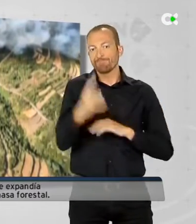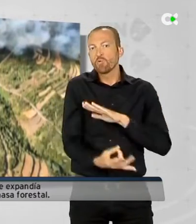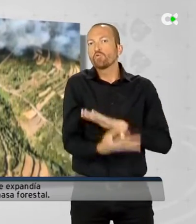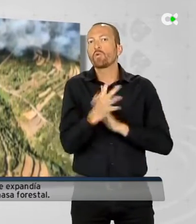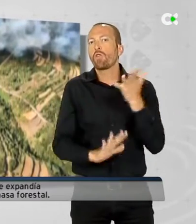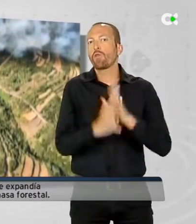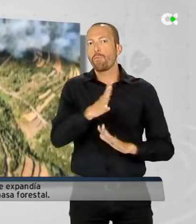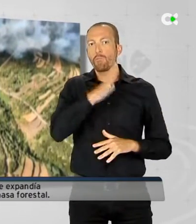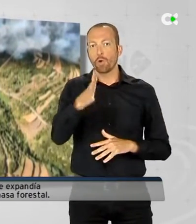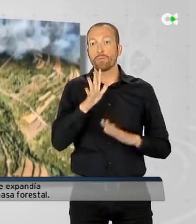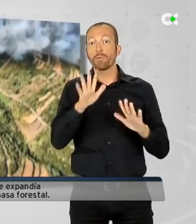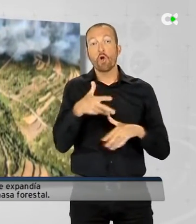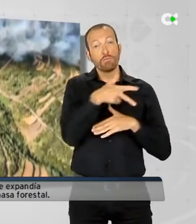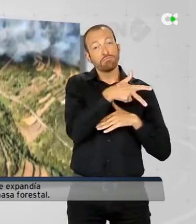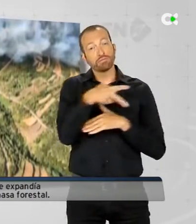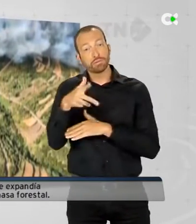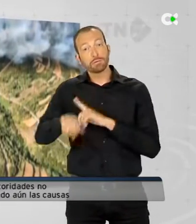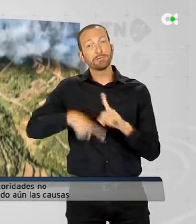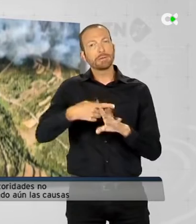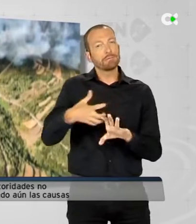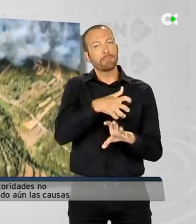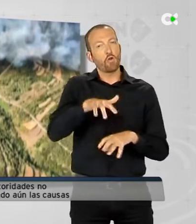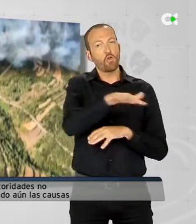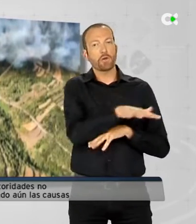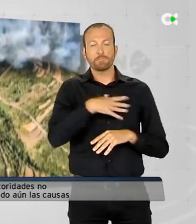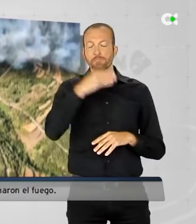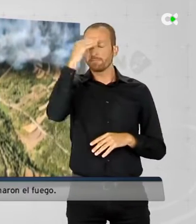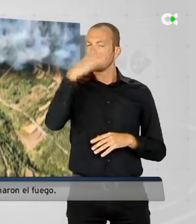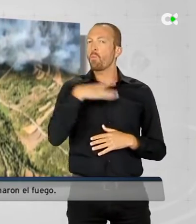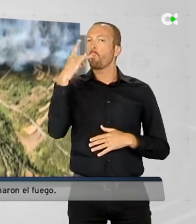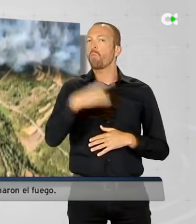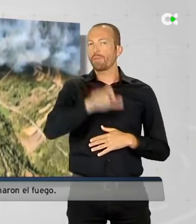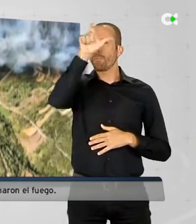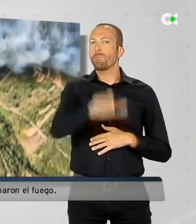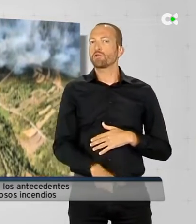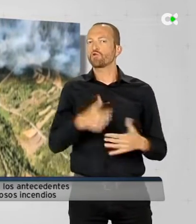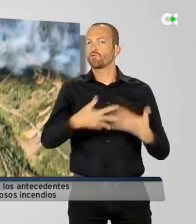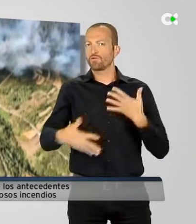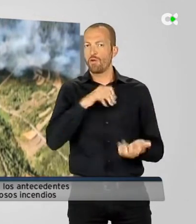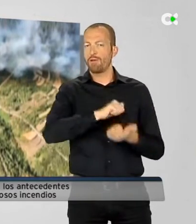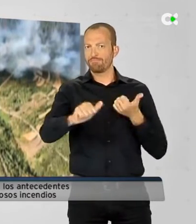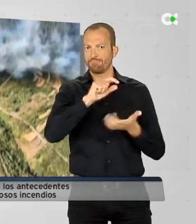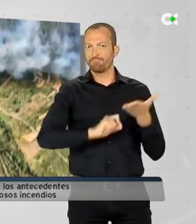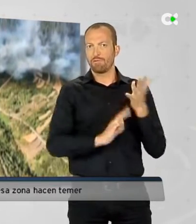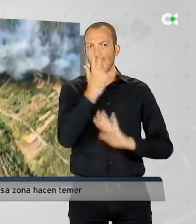causas. Sin embargo, esta grabación y los antecedentes de la zona apuntan a que pudo ser